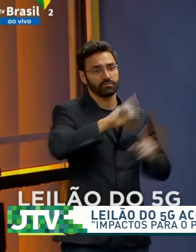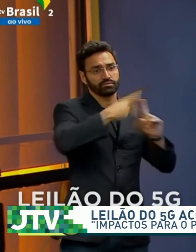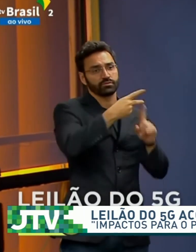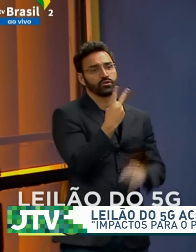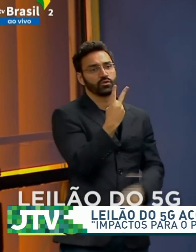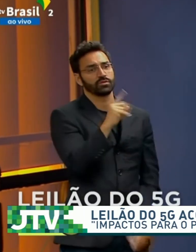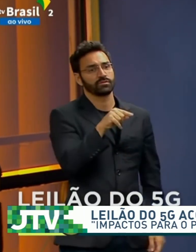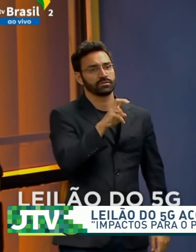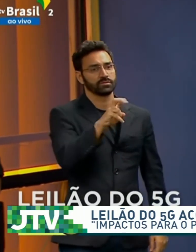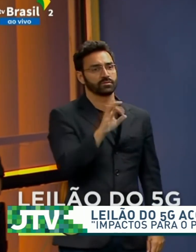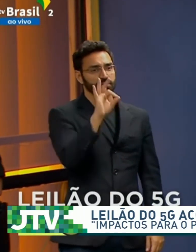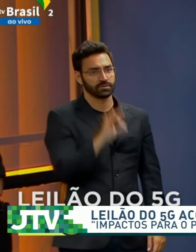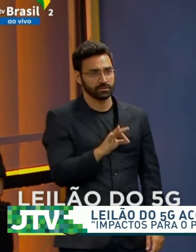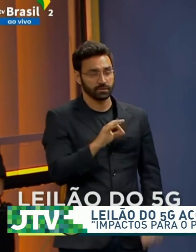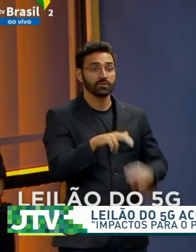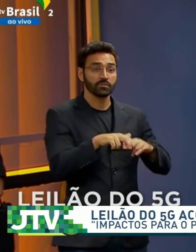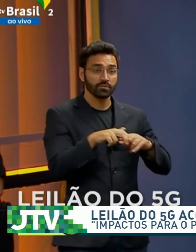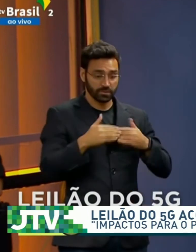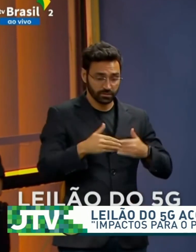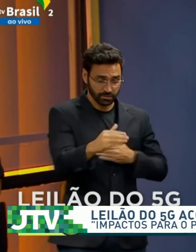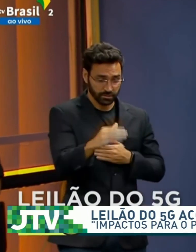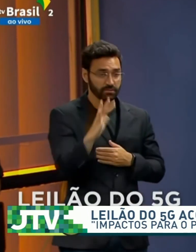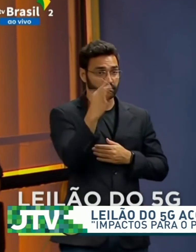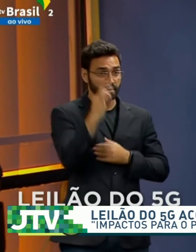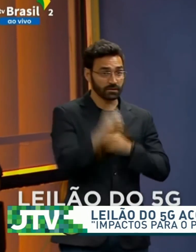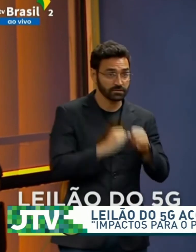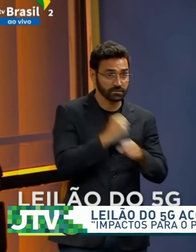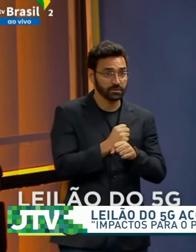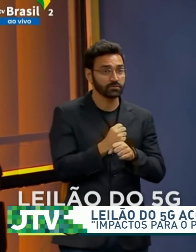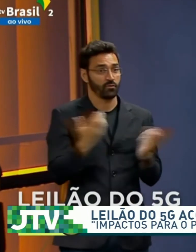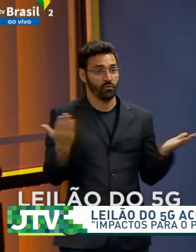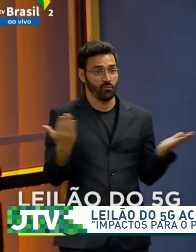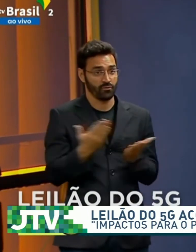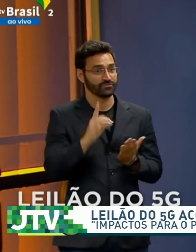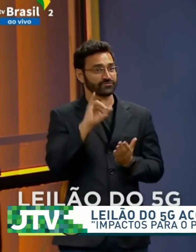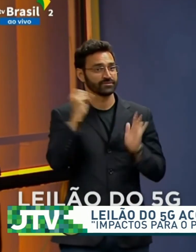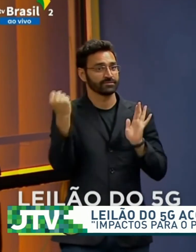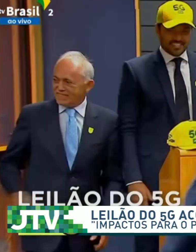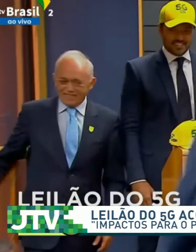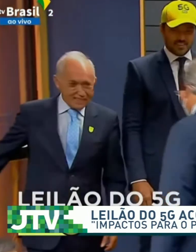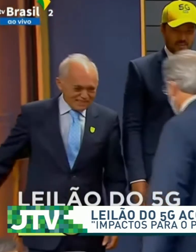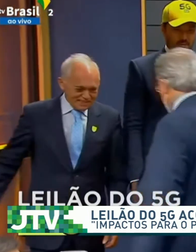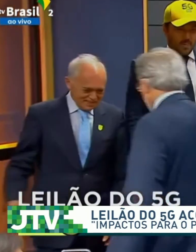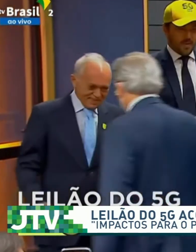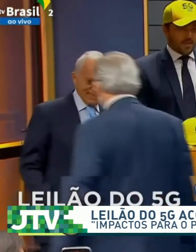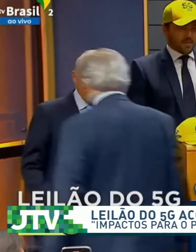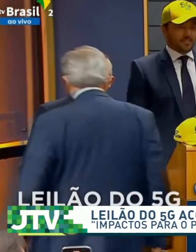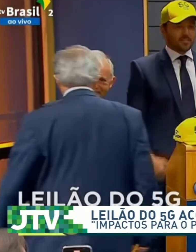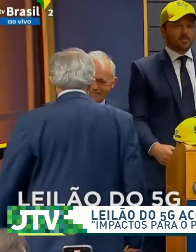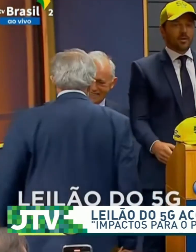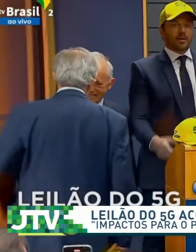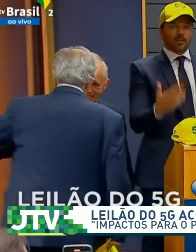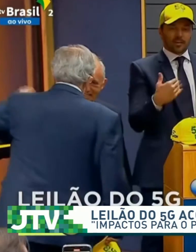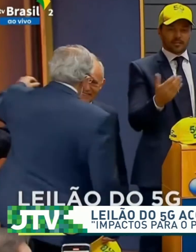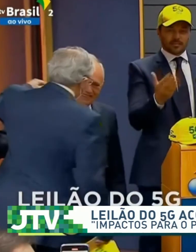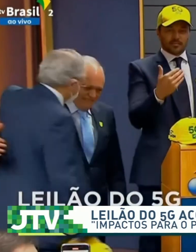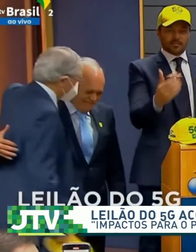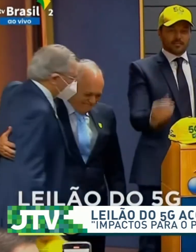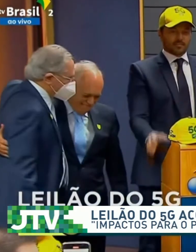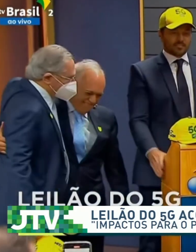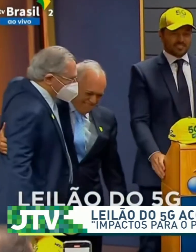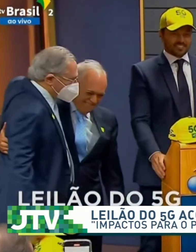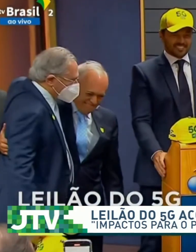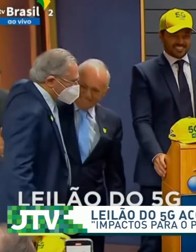então nos próximos dez anos esse dia de hoje vai ter um impacto muito forte no PIB o leilão que começou Nesta